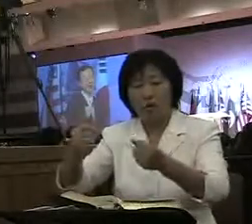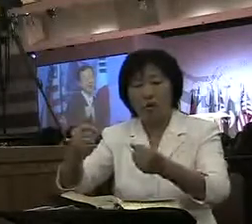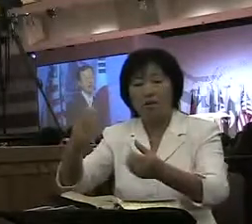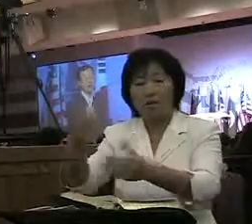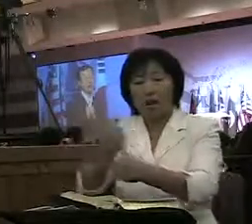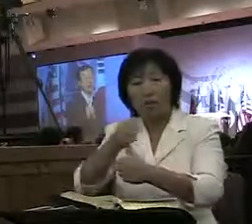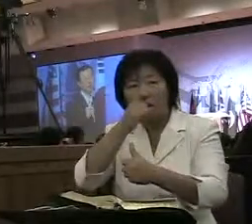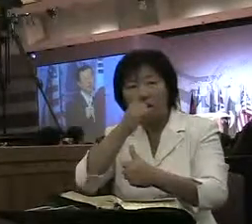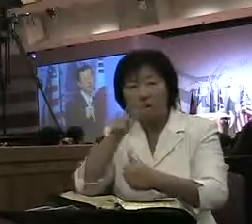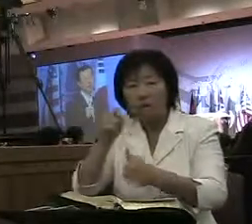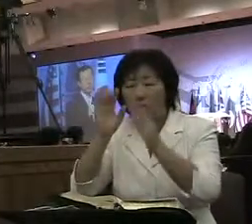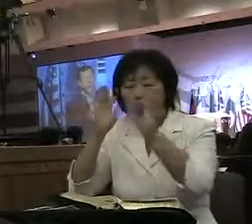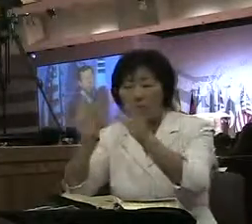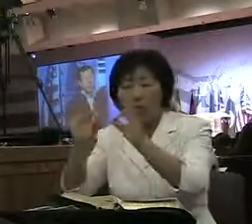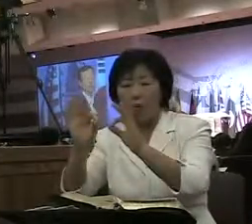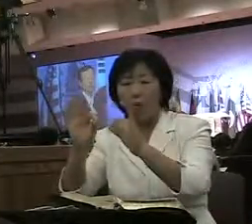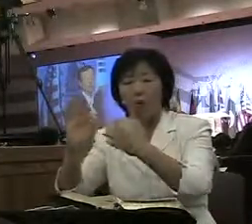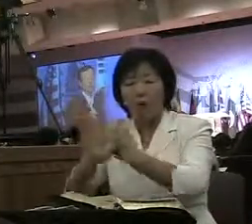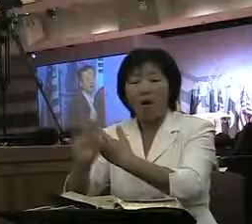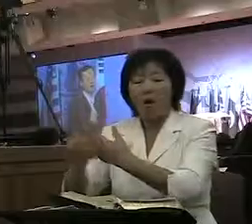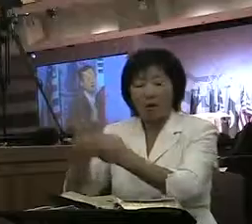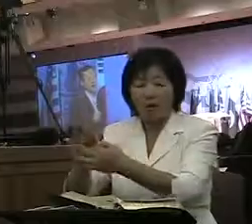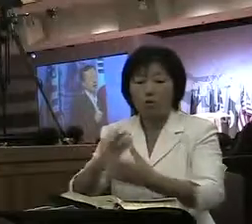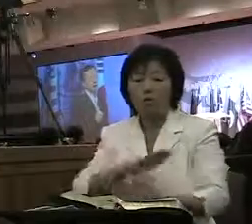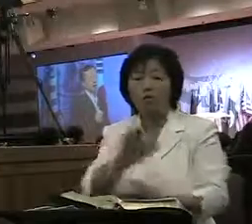거예요. 여러분 보세요.